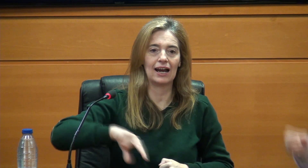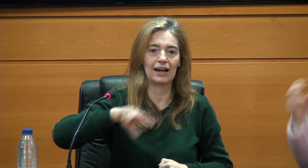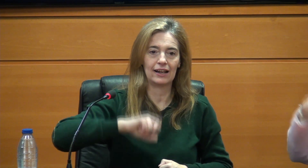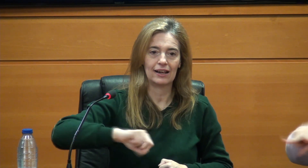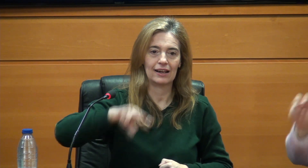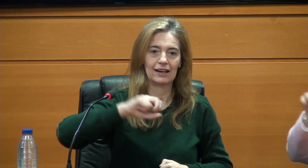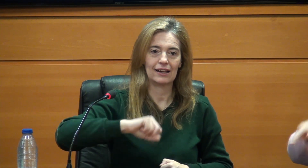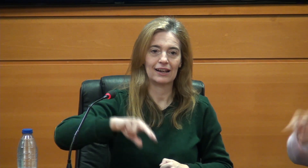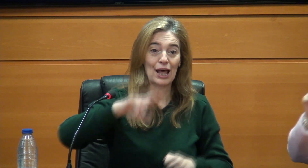pasear